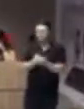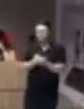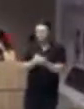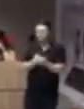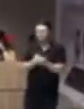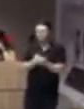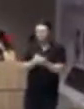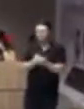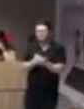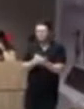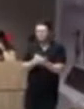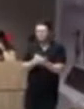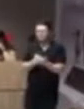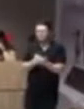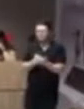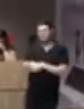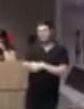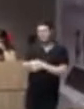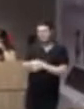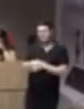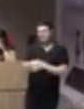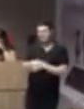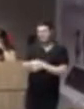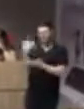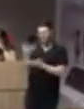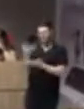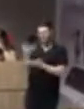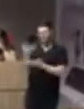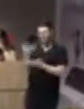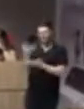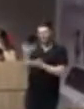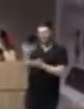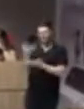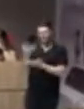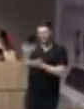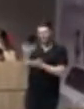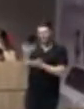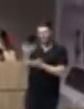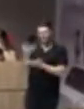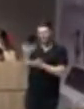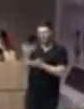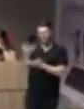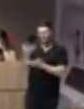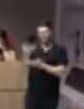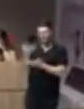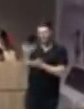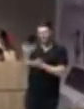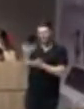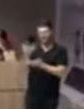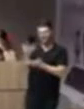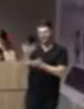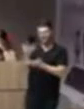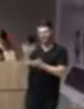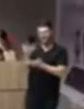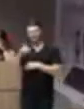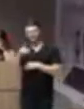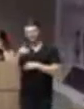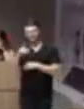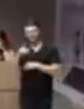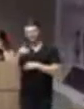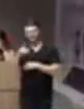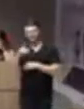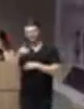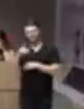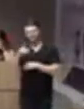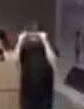Acho que a gente tem que pensar sobre isso, né? Em geral, para vocês terem ideia, a média de uma eletroconvulsoterapia